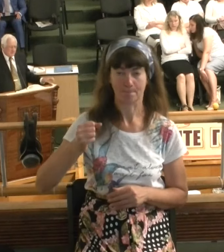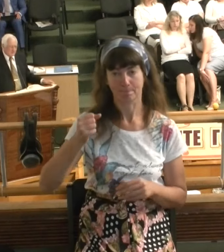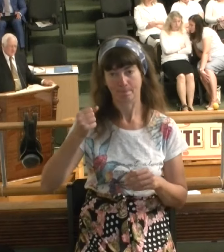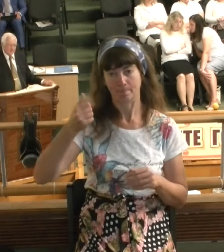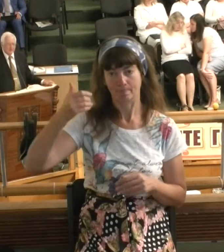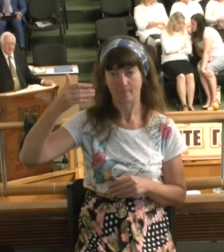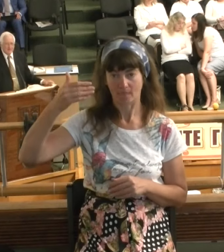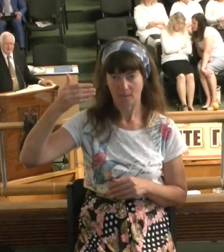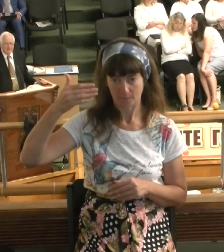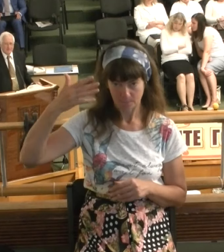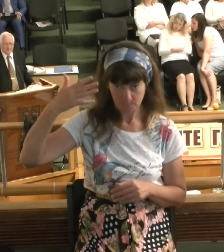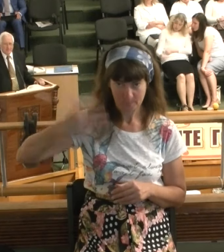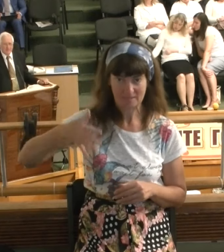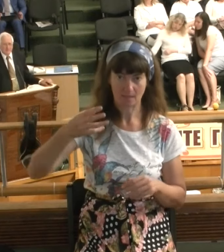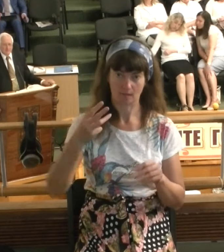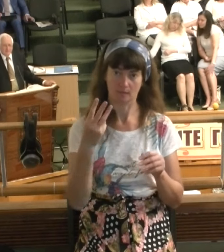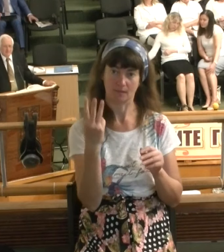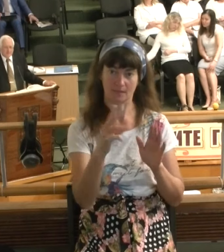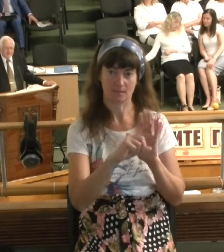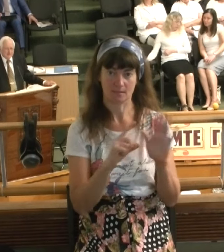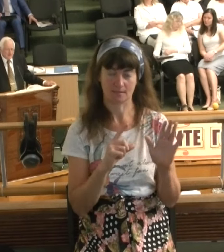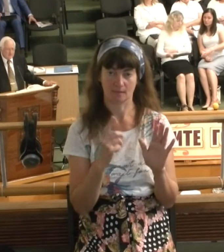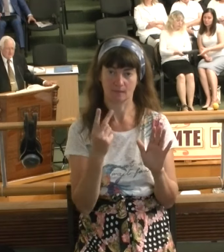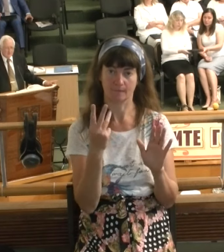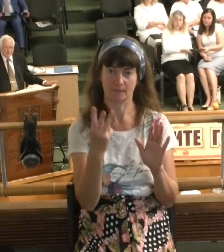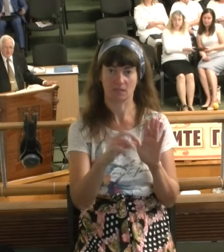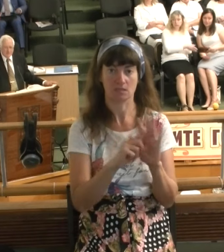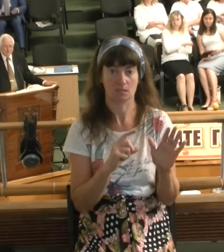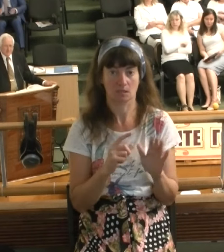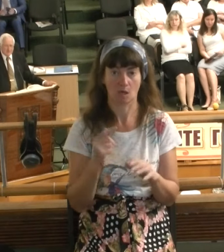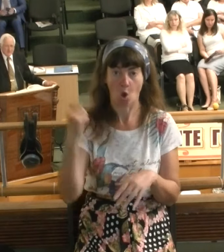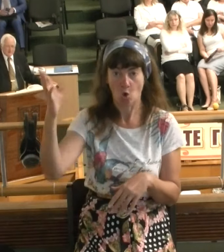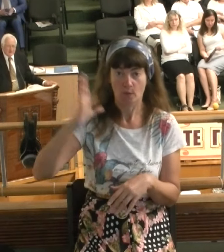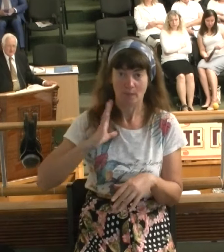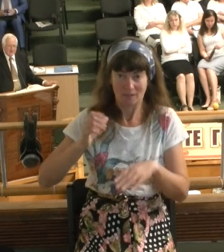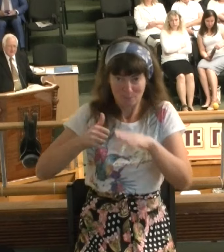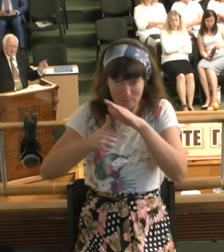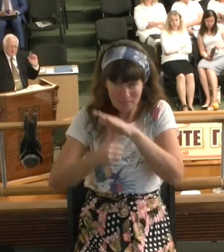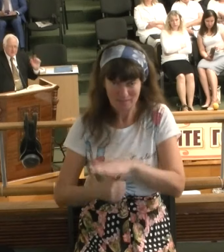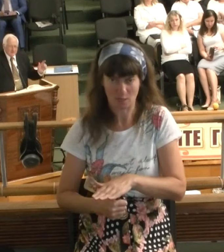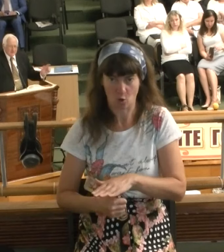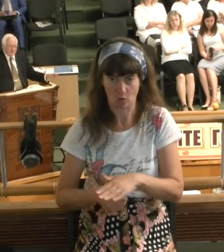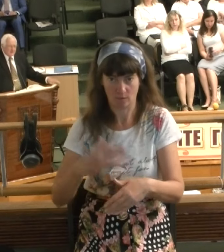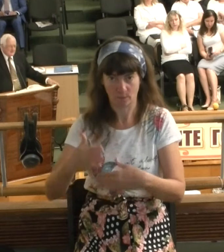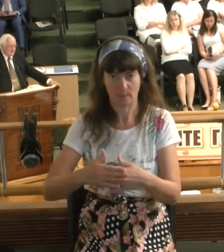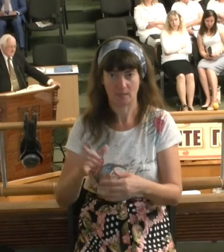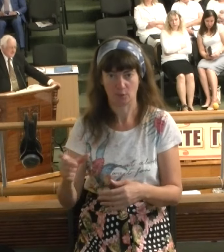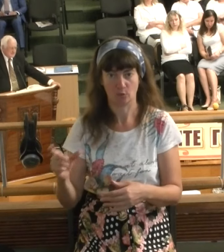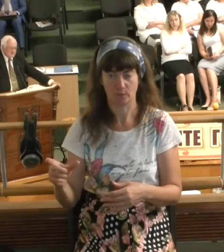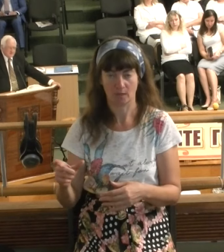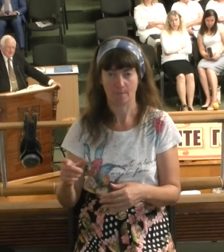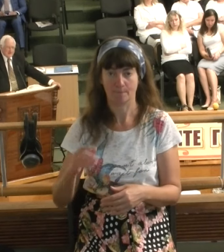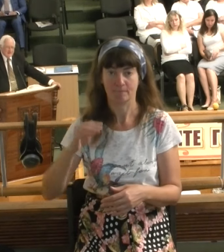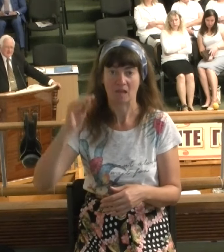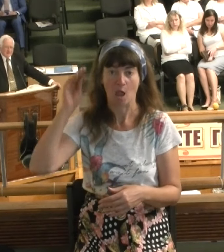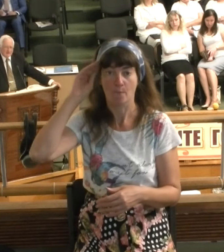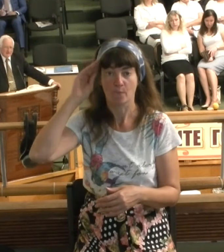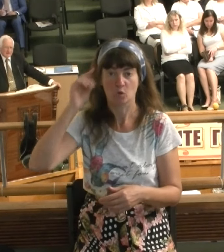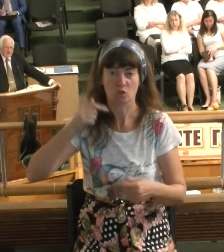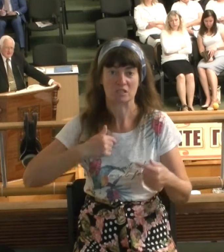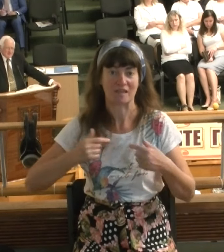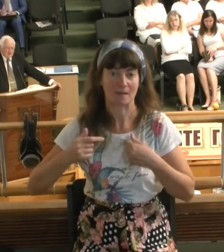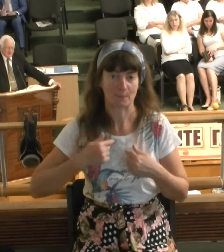3 по 7. И он был презрен и умолен пред людьми, муж скорбей и изведавший